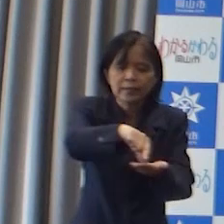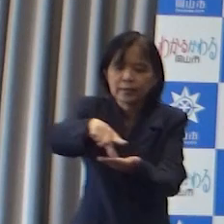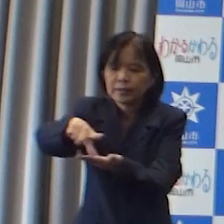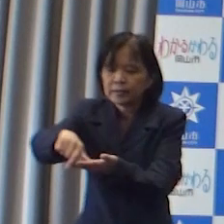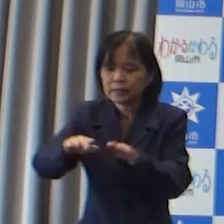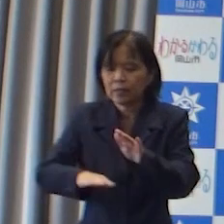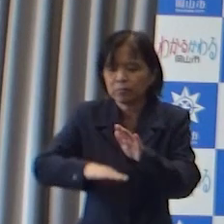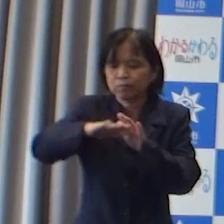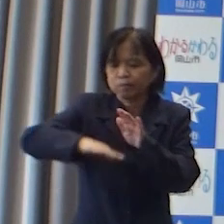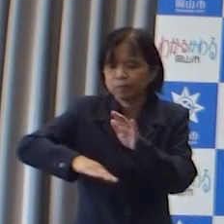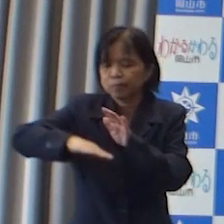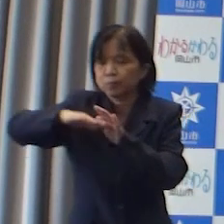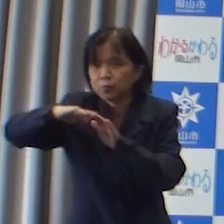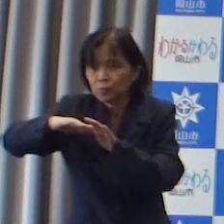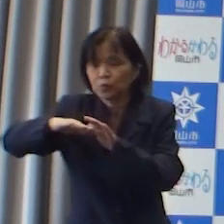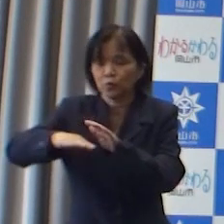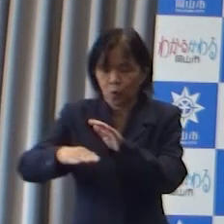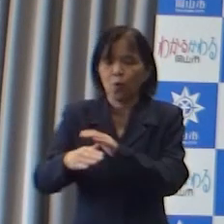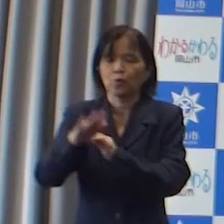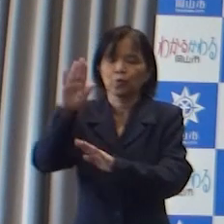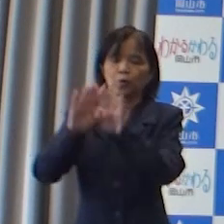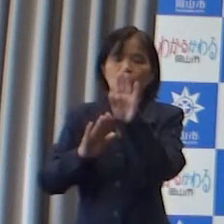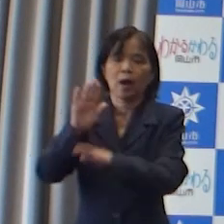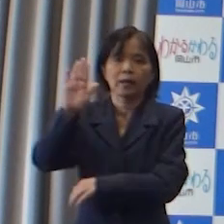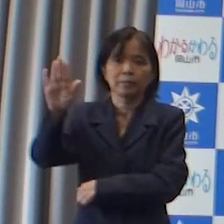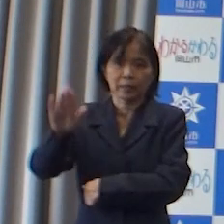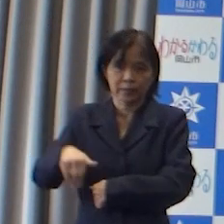であります。岡山市は